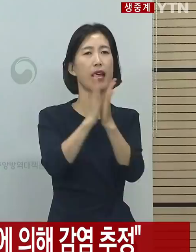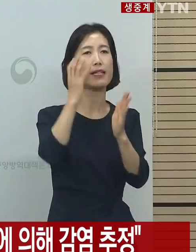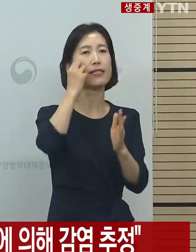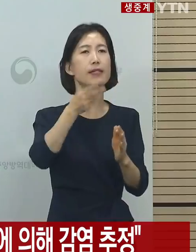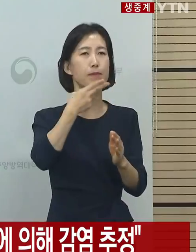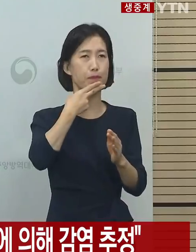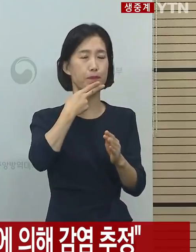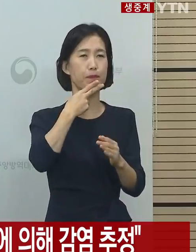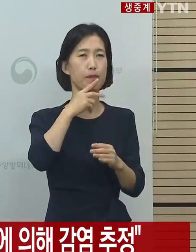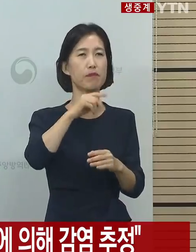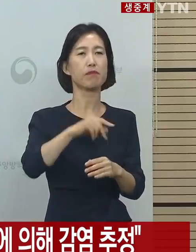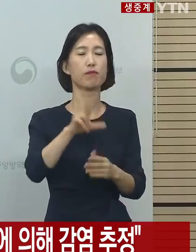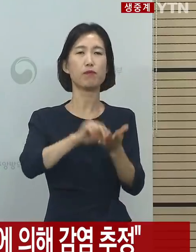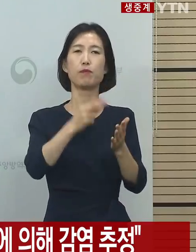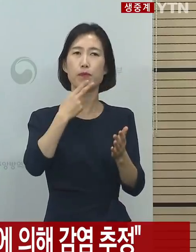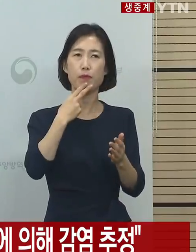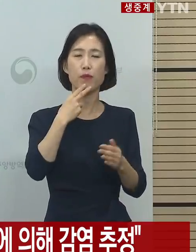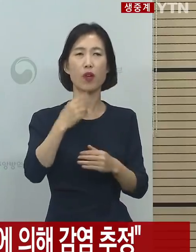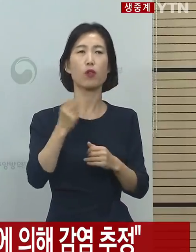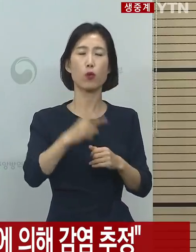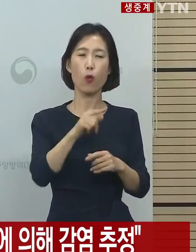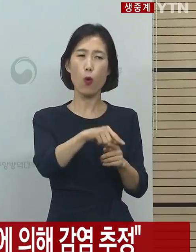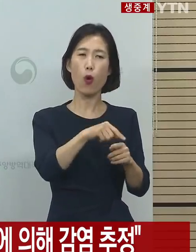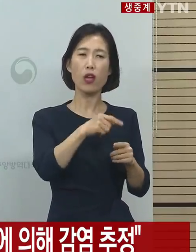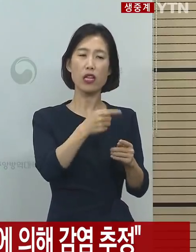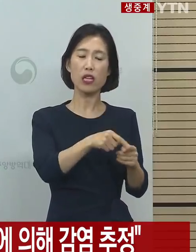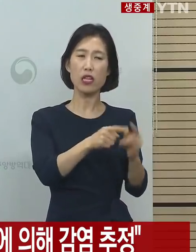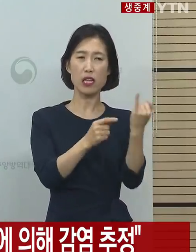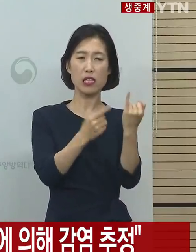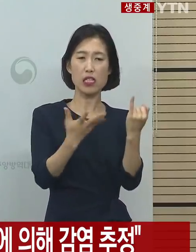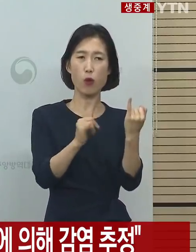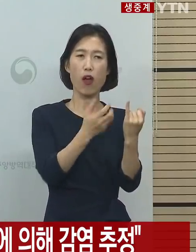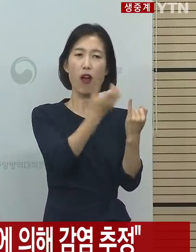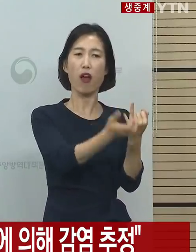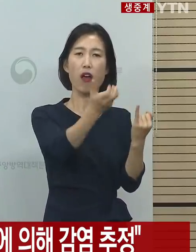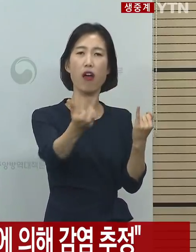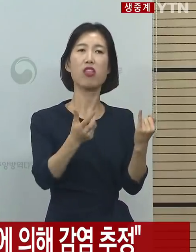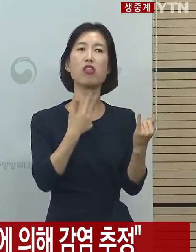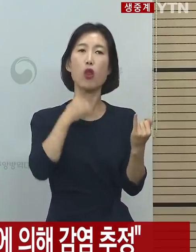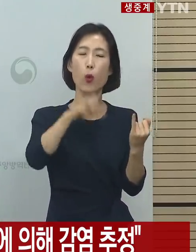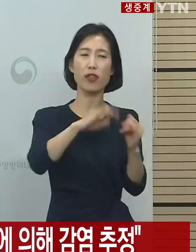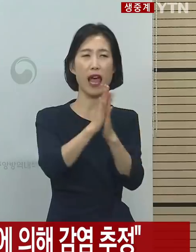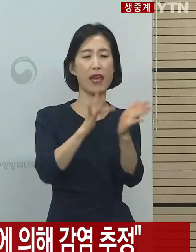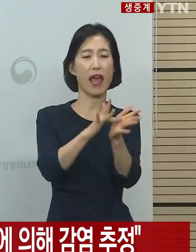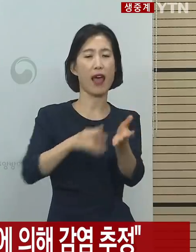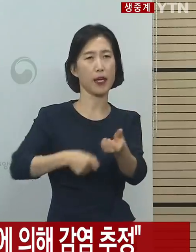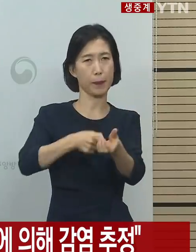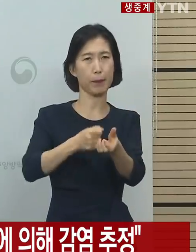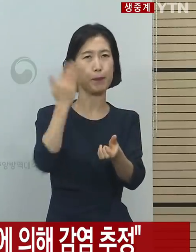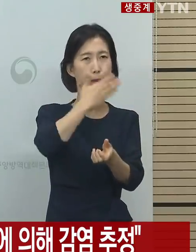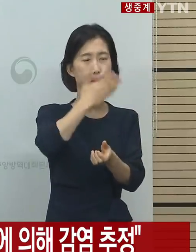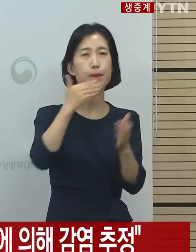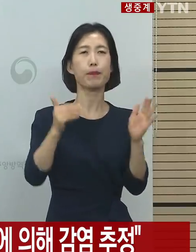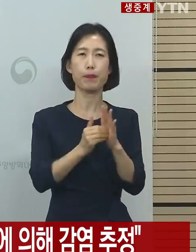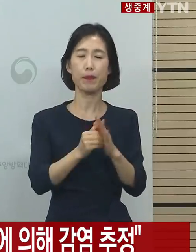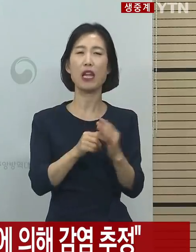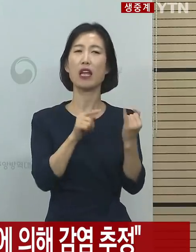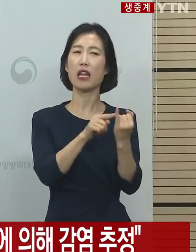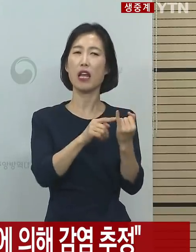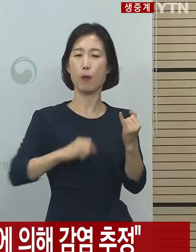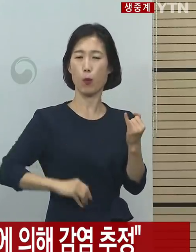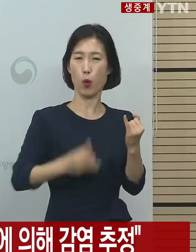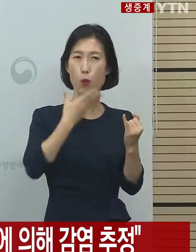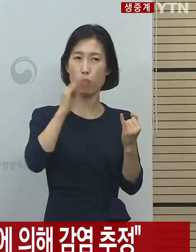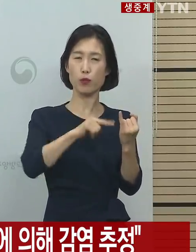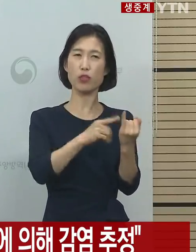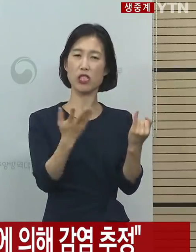되었습니다. 그리고 필요한 노출 장소에 대해서는 소독 등의 조치를 취한 상황입니다. 아마 이